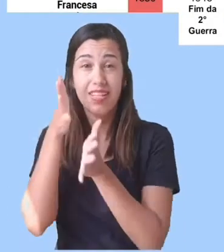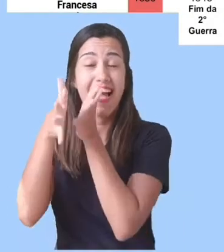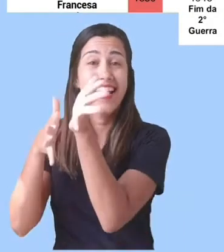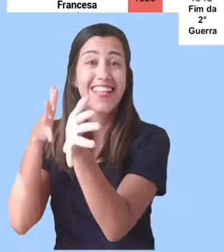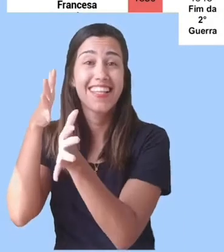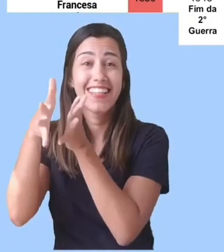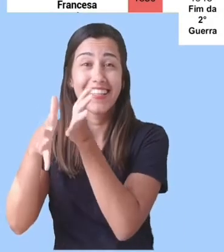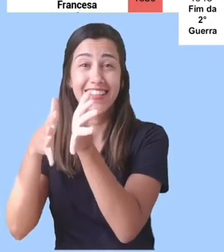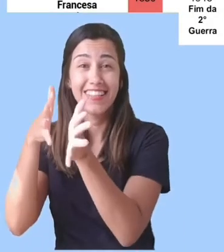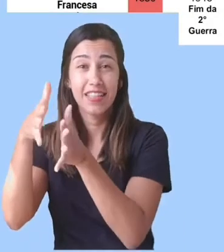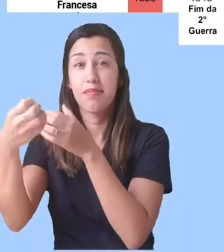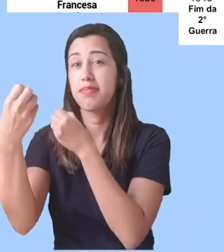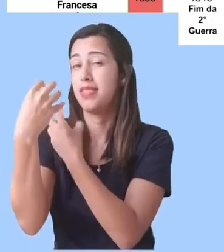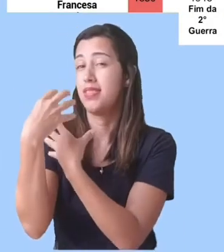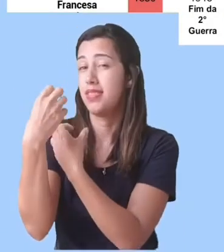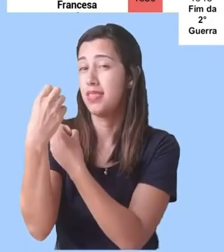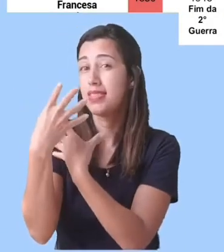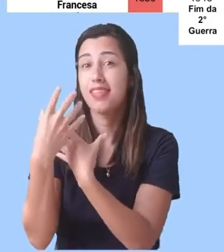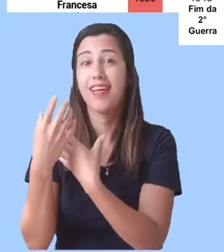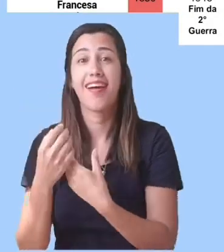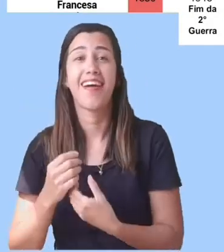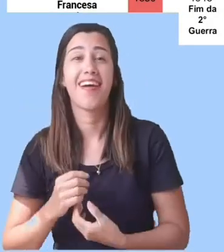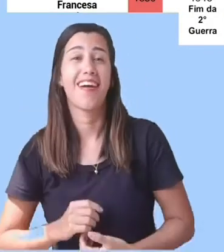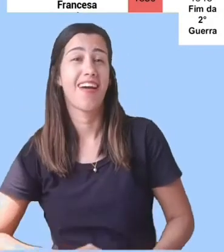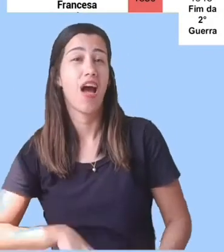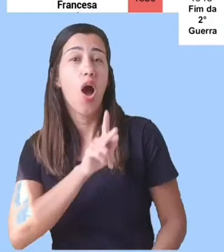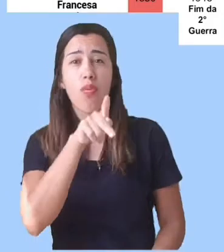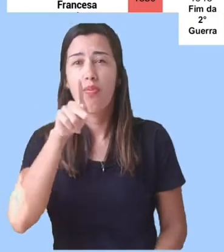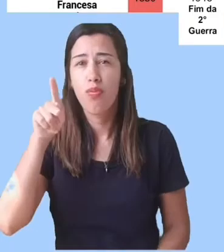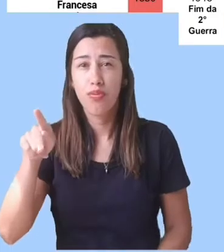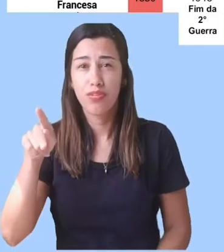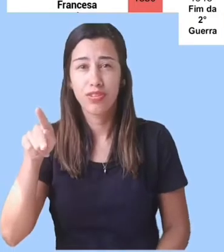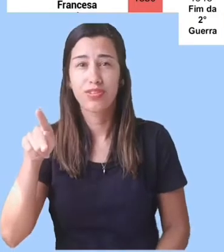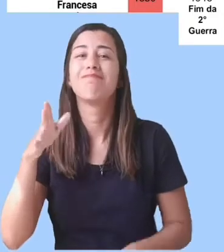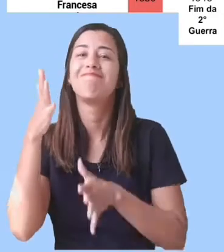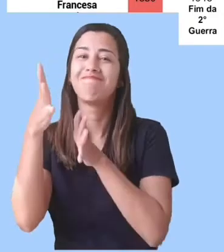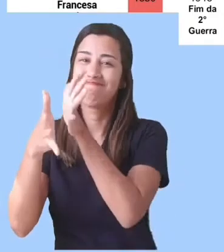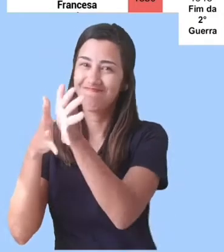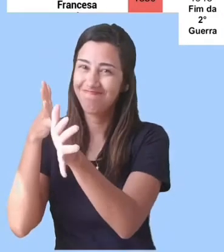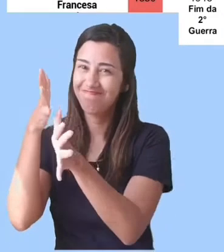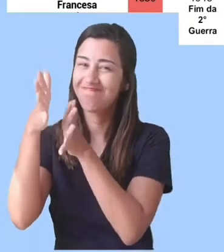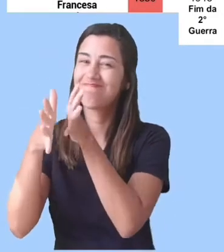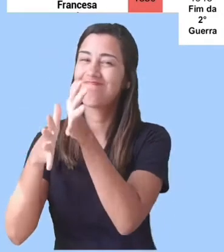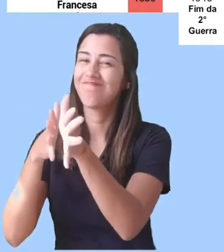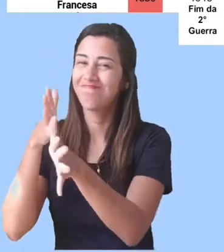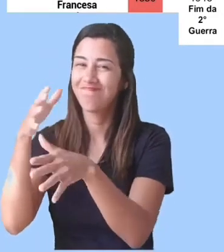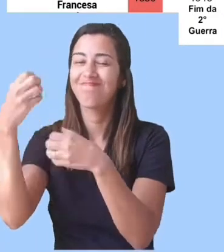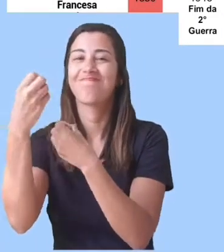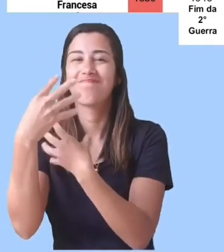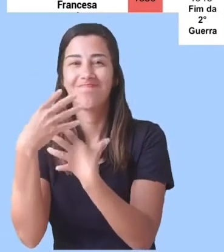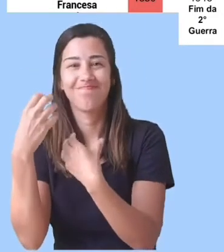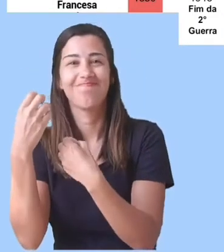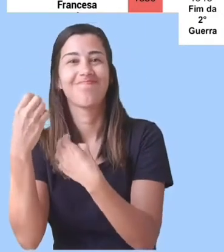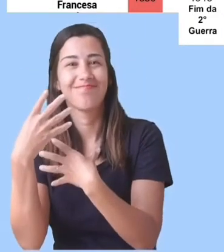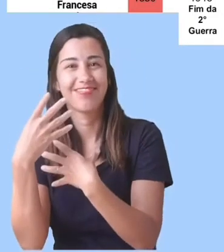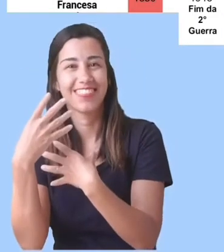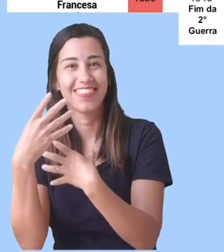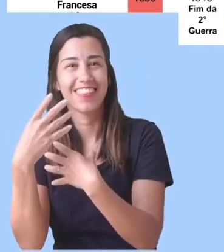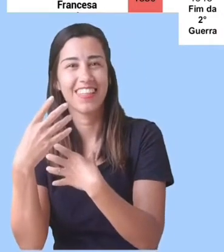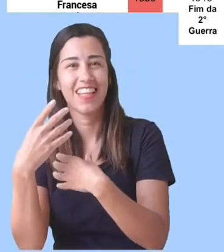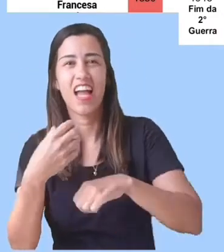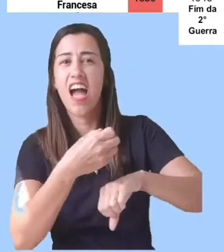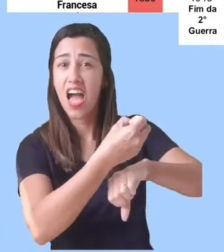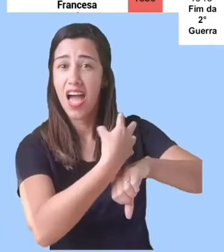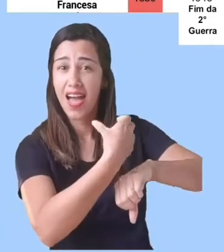Os surdos, dentro do ensino regular, na escola, teriam um aprendizado utilizando a língua